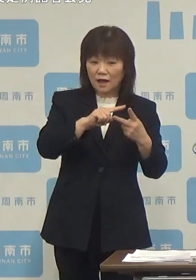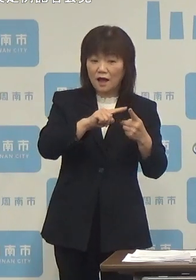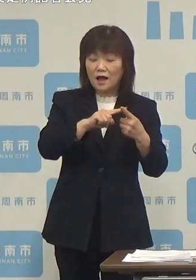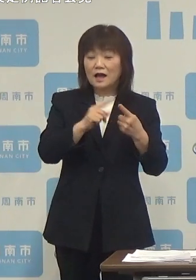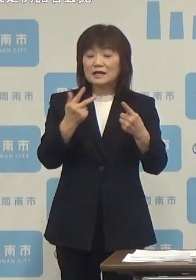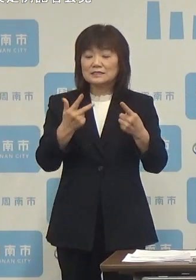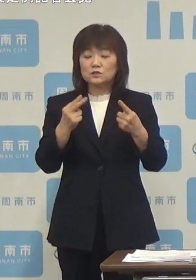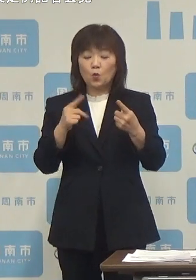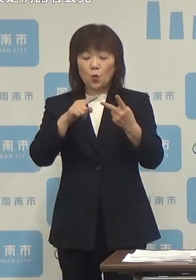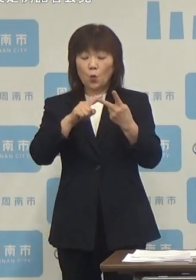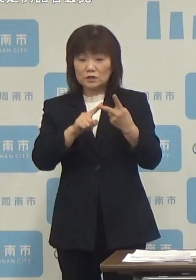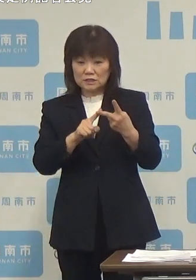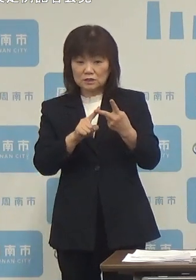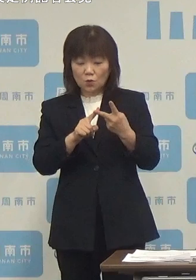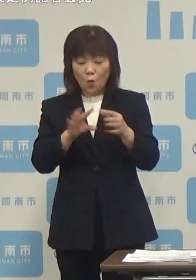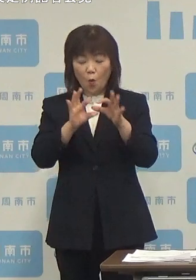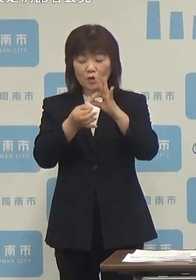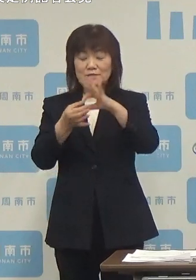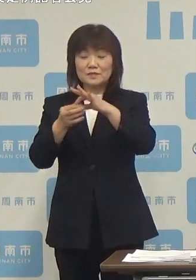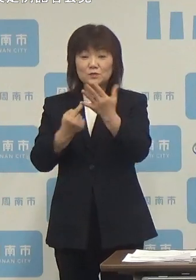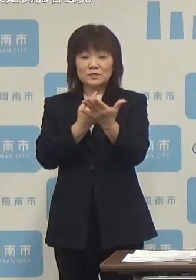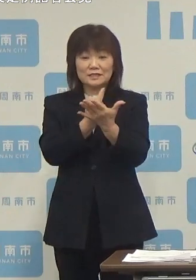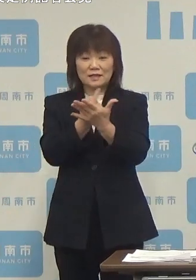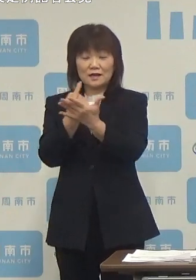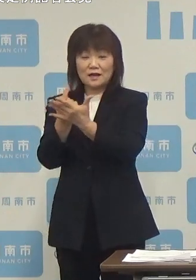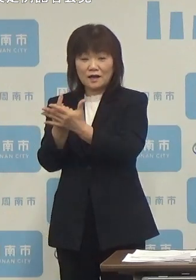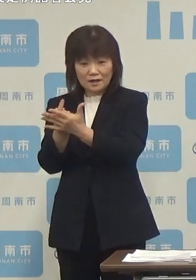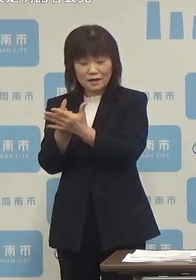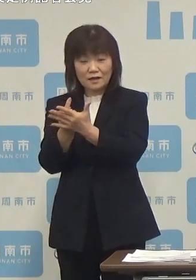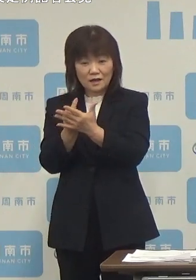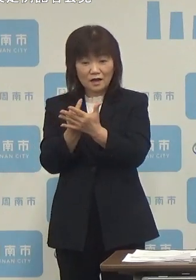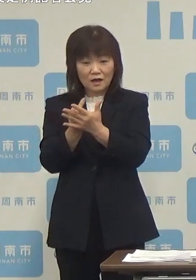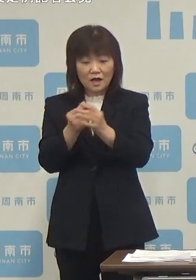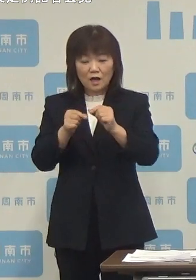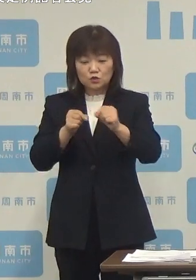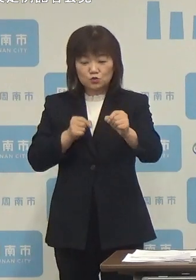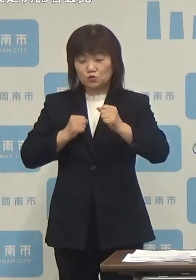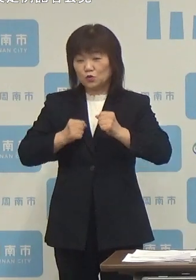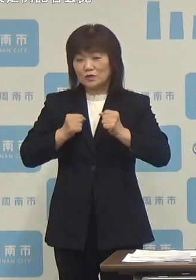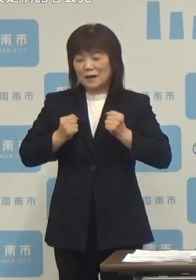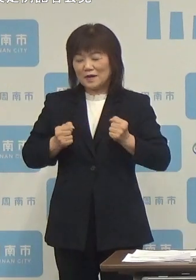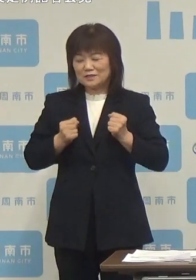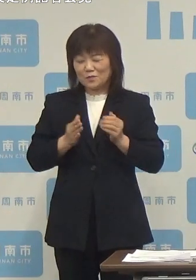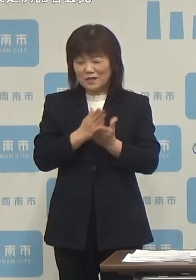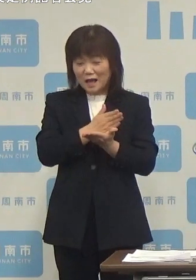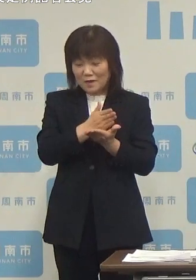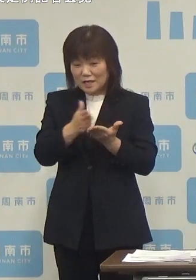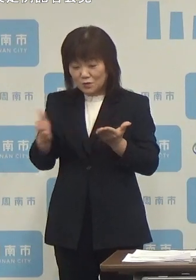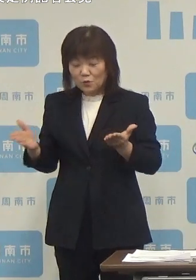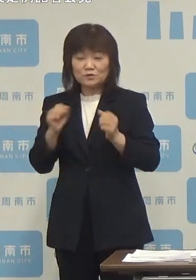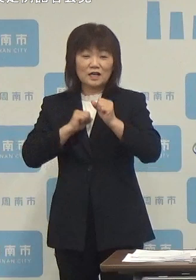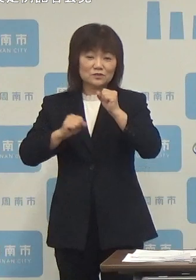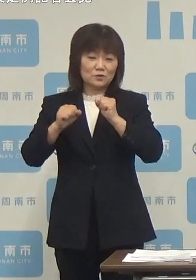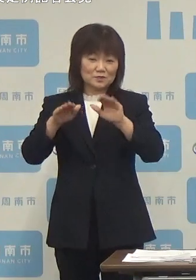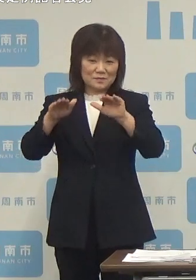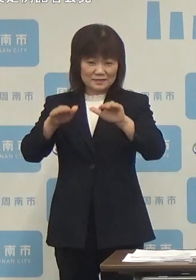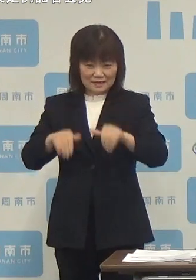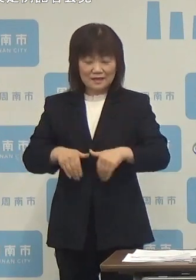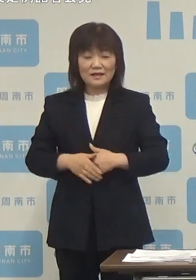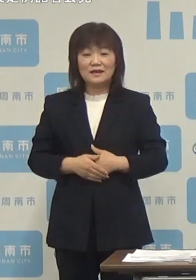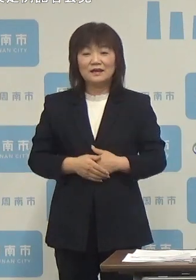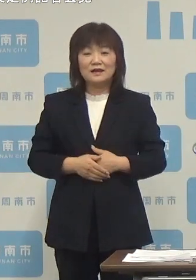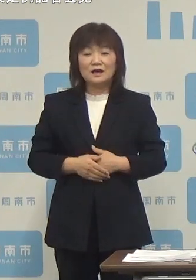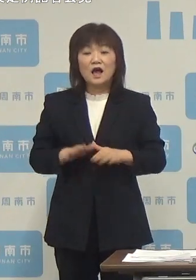ドニーのオリンピックに出場され、中距離からマラソンまで幅広く活躍された方です